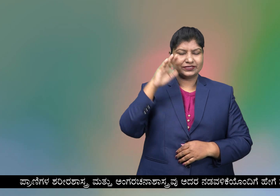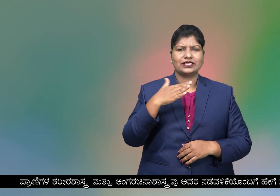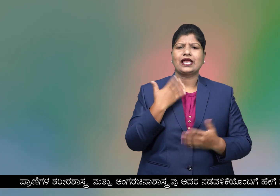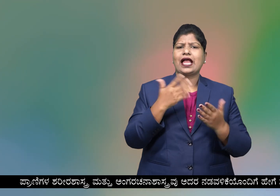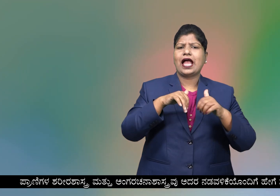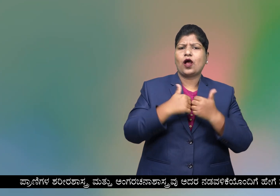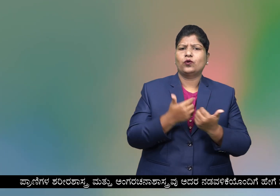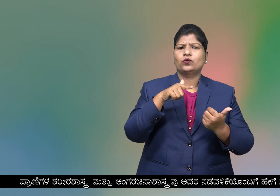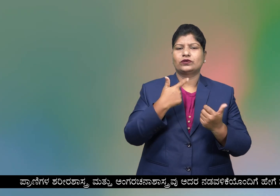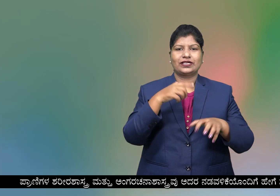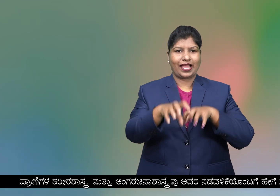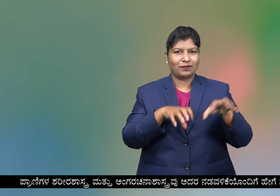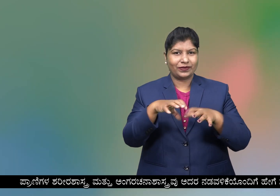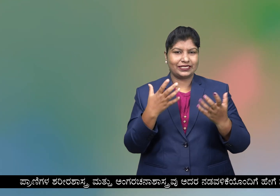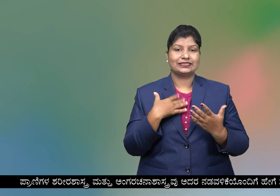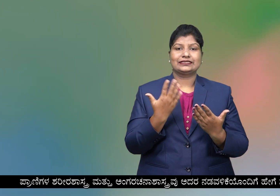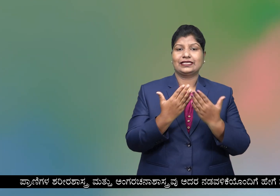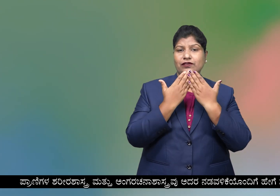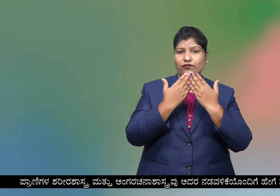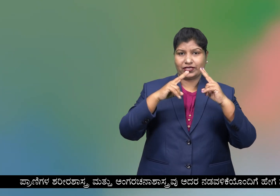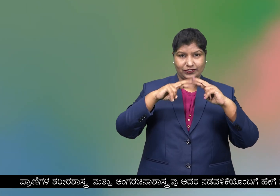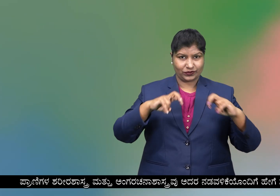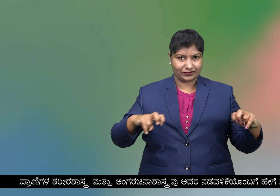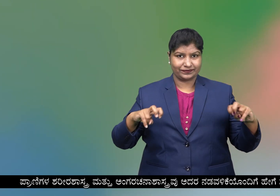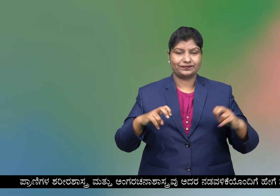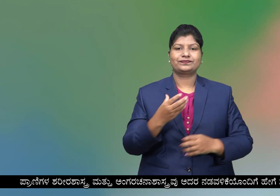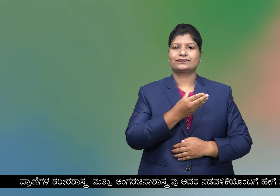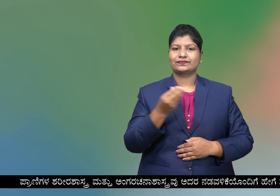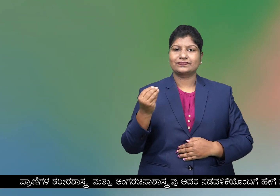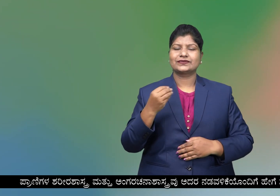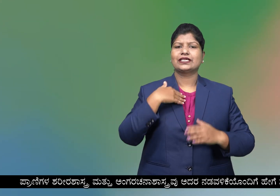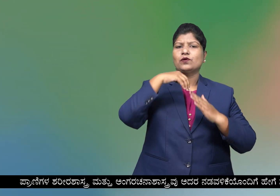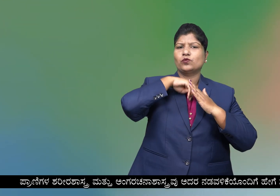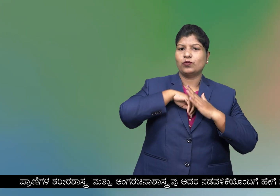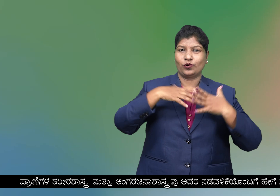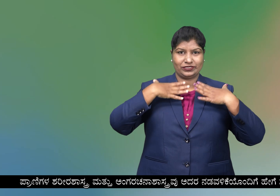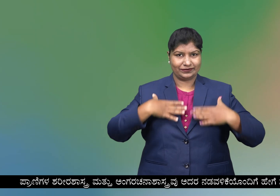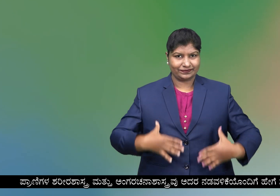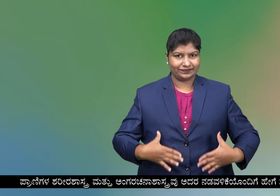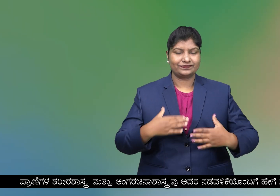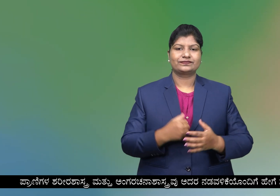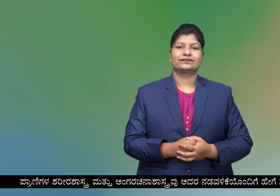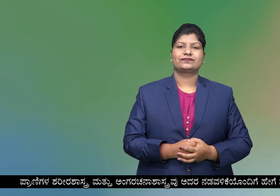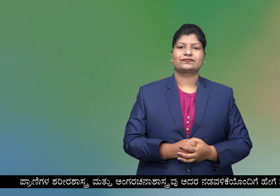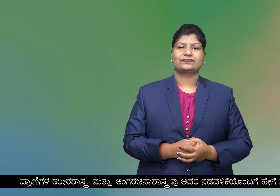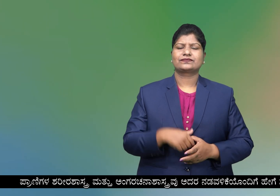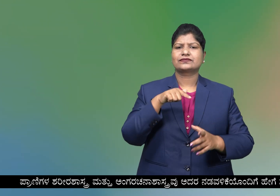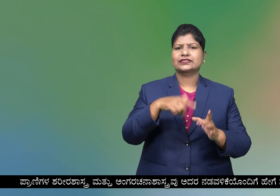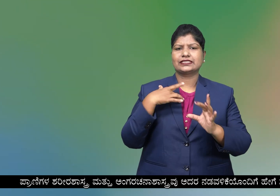ಪ್ರಾಣಿಗಳ ಶರೀರಶಾಸ್ತ್ರ ಮತ್ತು ಅಂಗರಚನಾಶಾಸ್ತ್ರವು ಅದರ ನಡವಳಿಕೆಯೊಂದಿಗೆ ಹೇಗೆ ಸಂಯೋಜಿಸಲ್ಪಟ್ಟಿದೆ